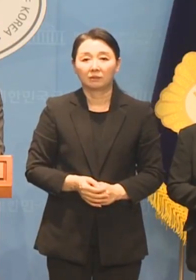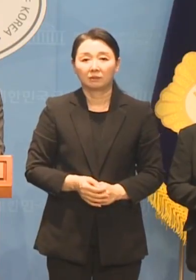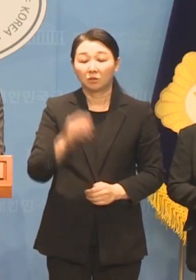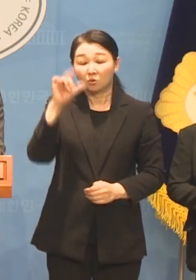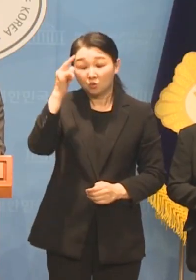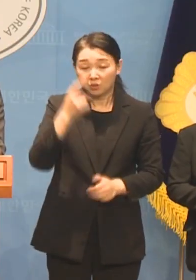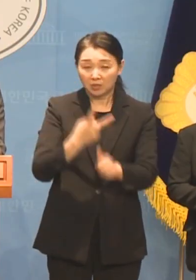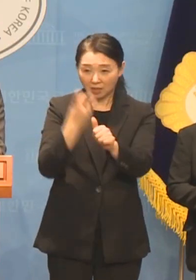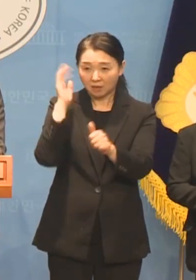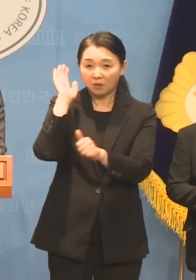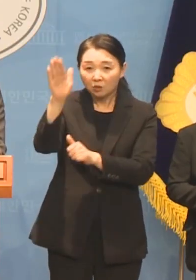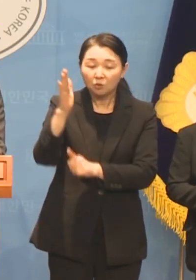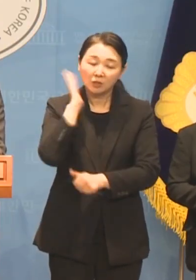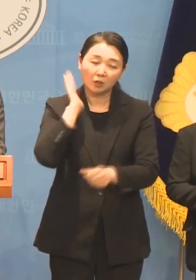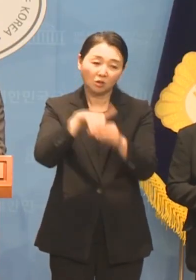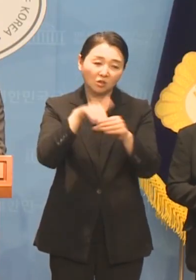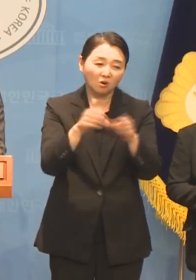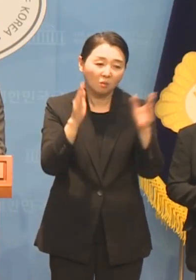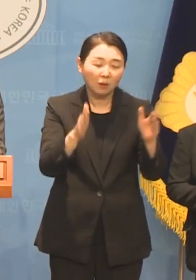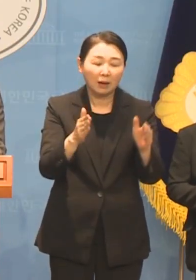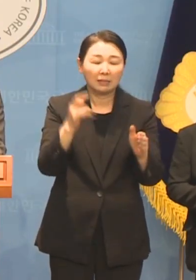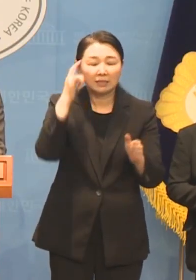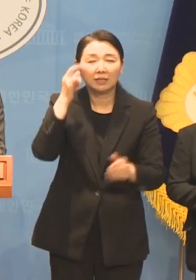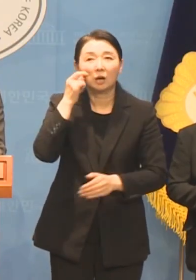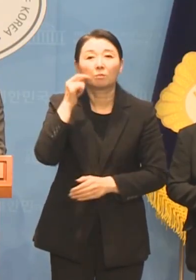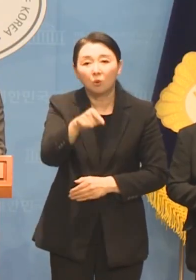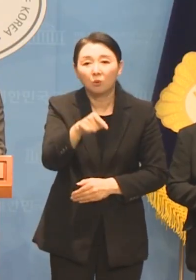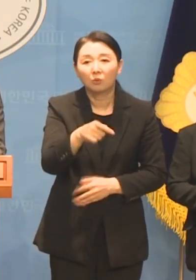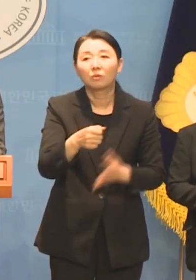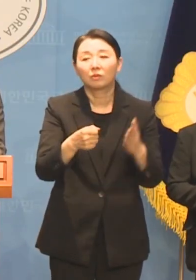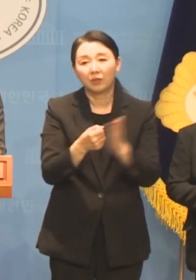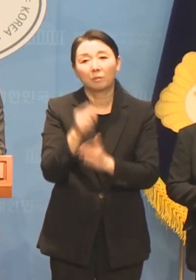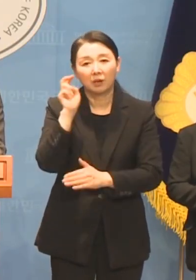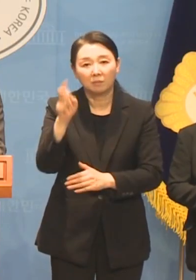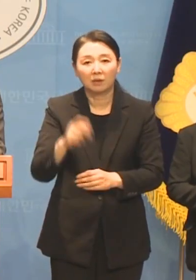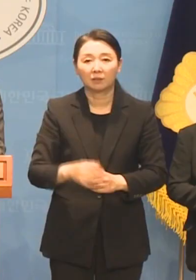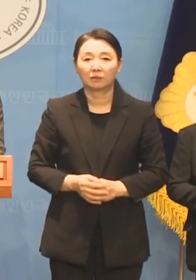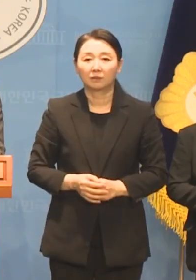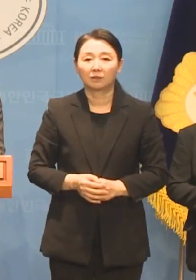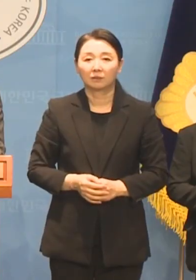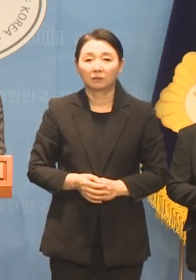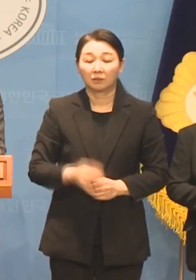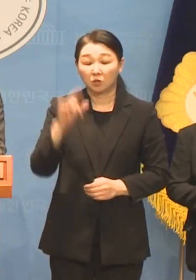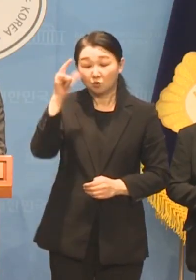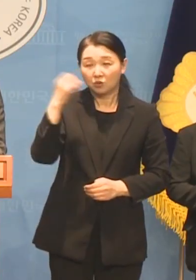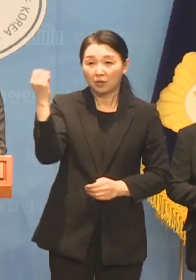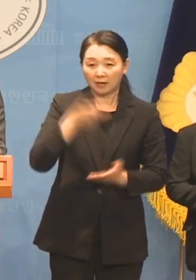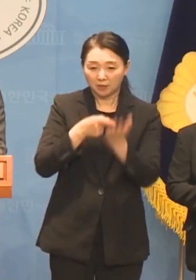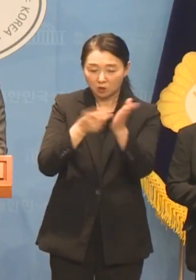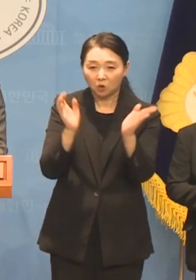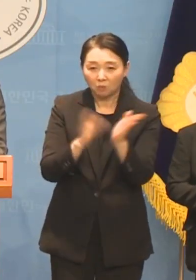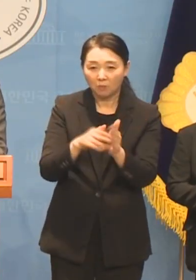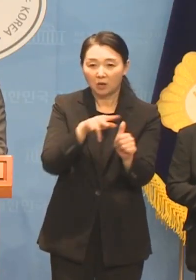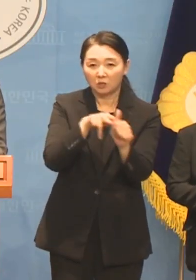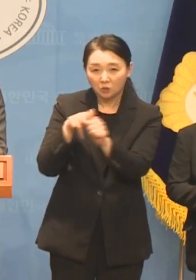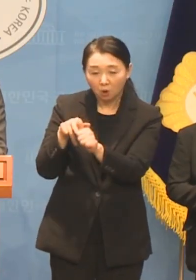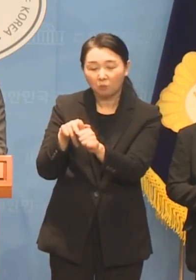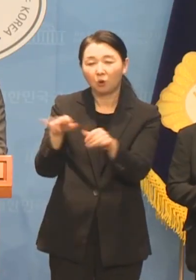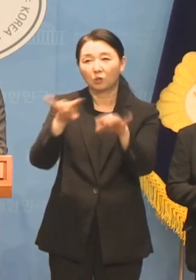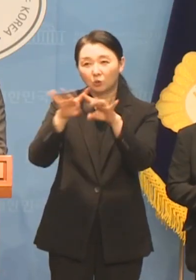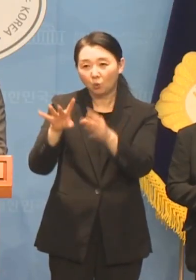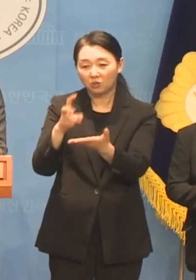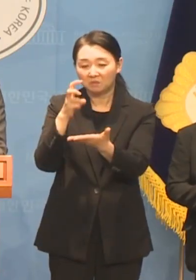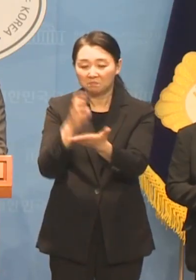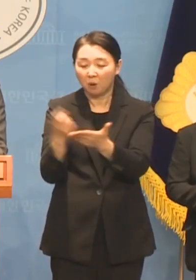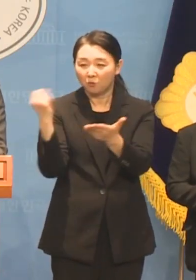구글이 탄핵 이후 대선 기간임을 제대로 인식하지 못한 것 때문으로 판단되며 구글의 재신고 및 정보통신망법상